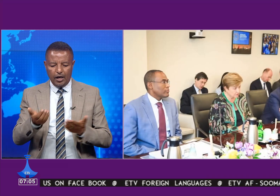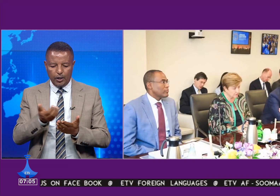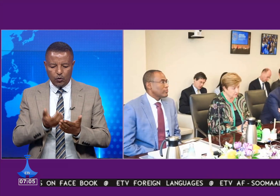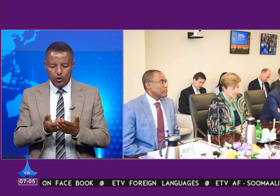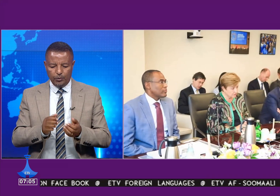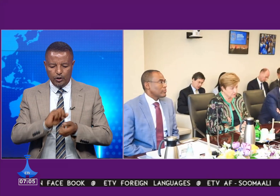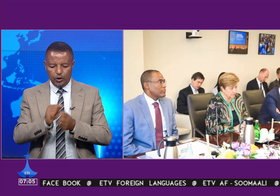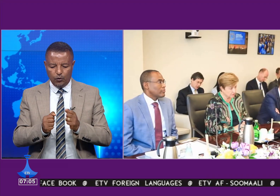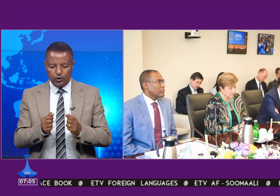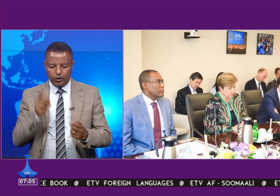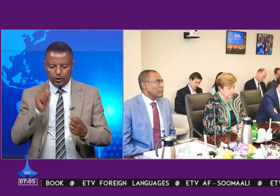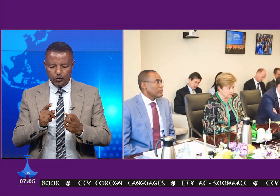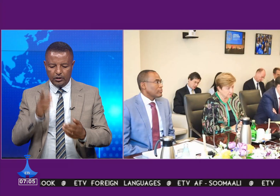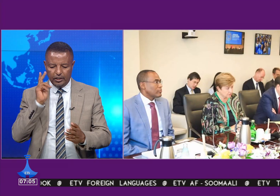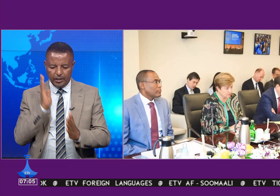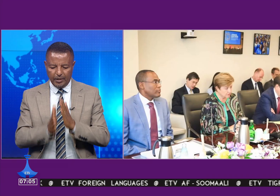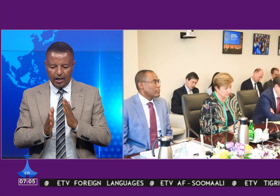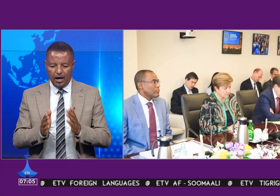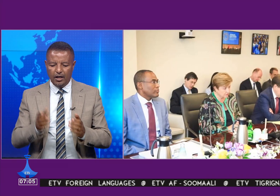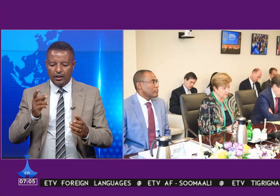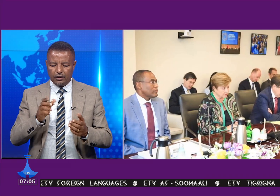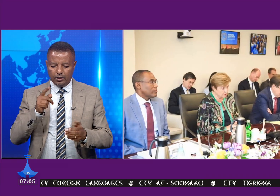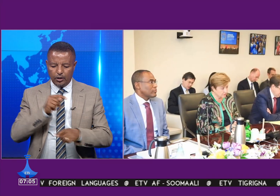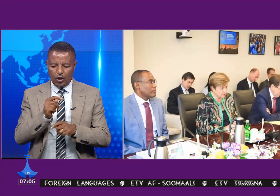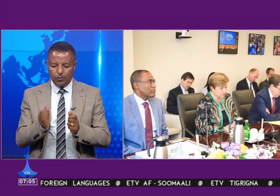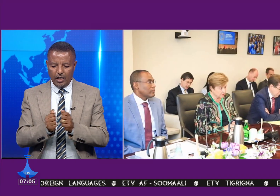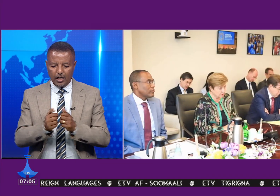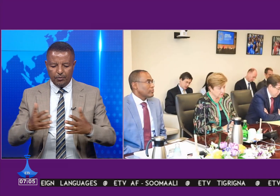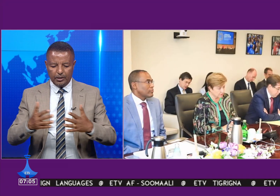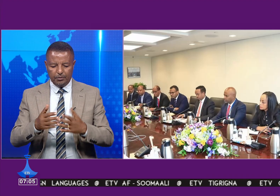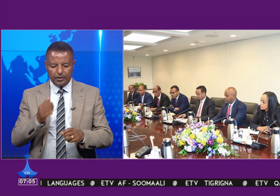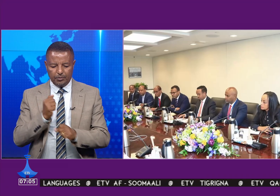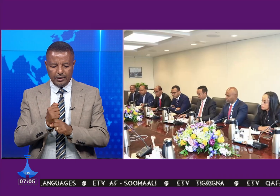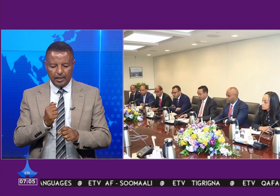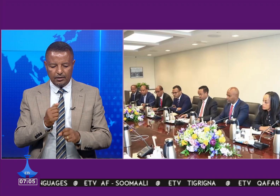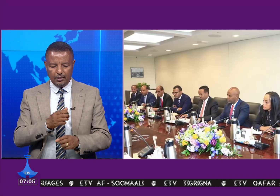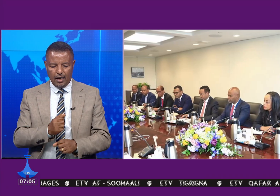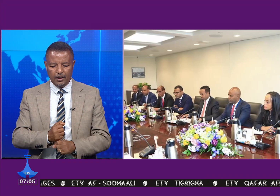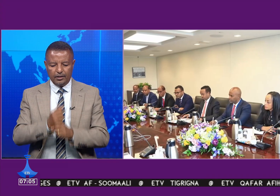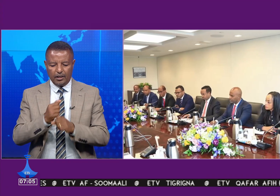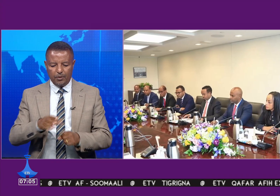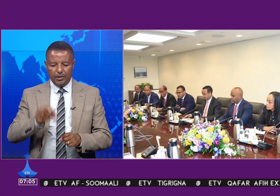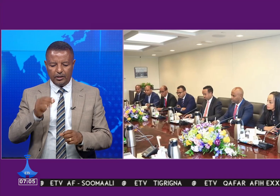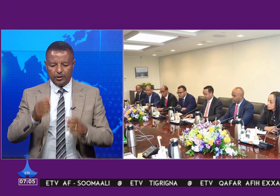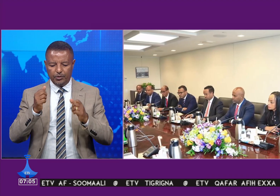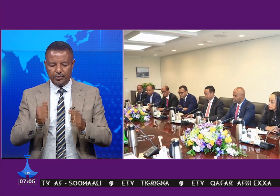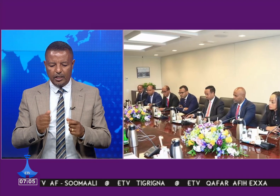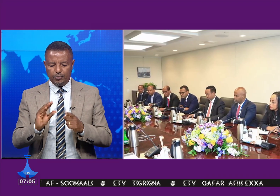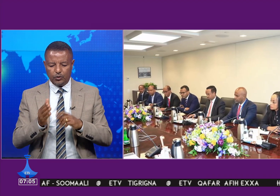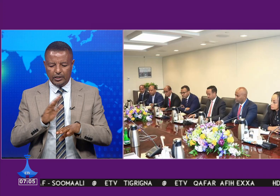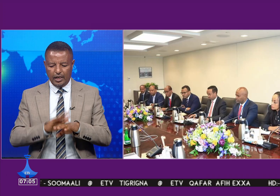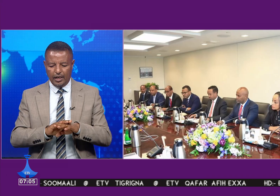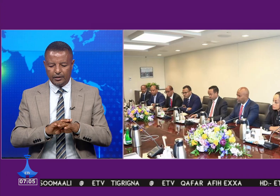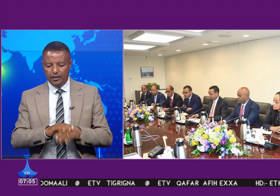የኢትዮጵያ ኢኮኖሚ ሪፎርም ግቡን እንዲመታ ከተቋሙ ጋር በትብብር መስራትና ድጋፍ ማግኘት